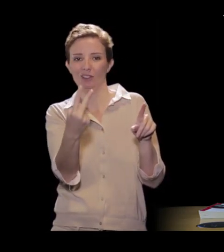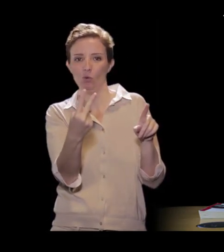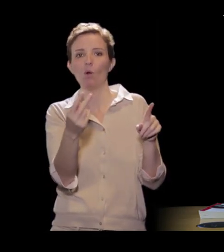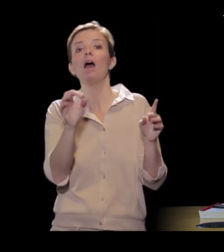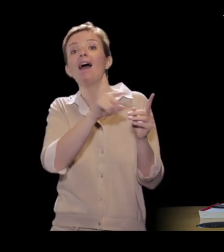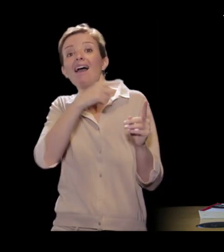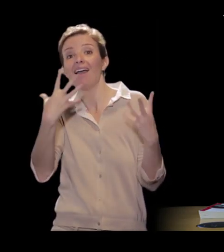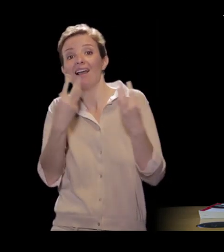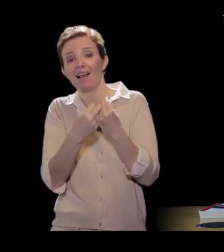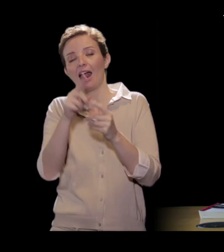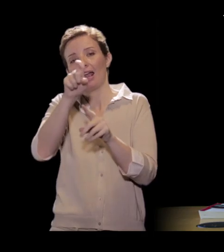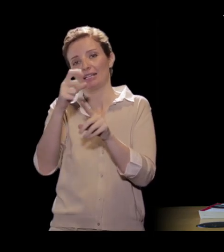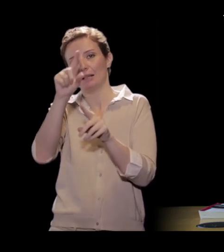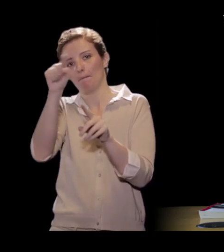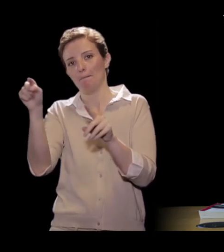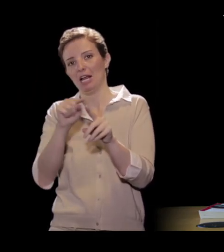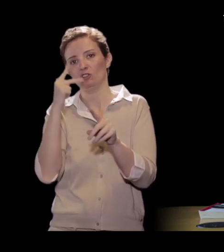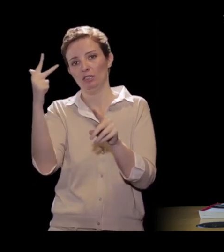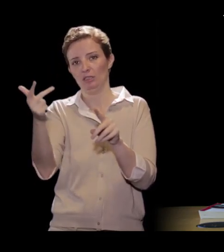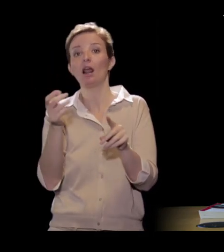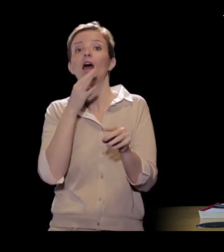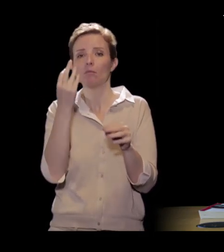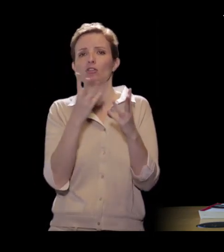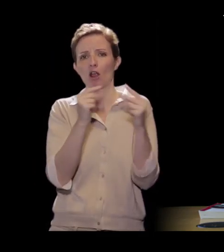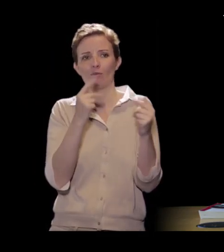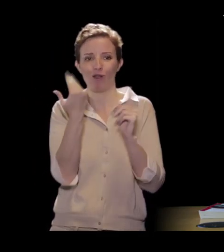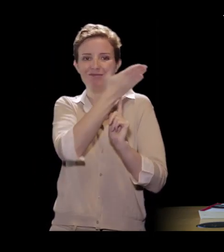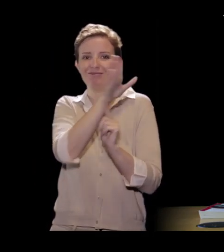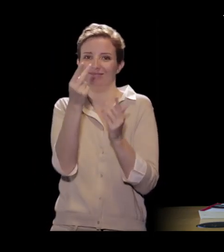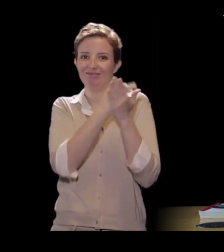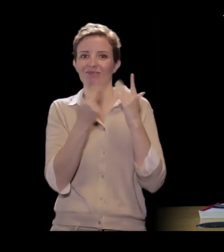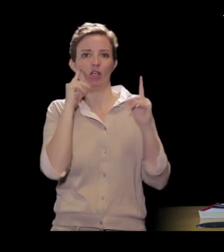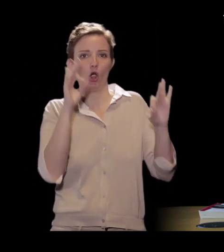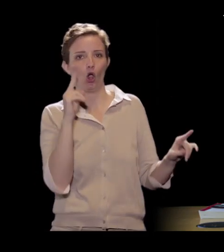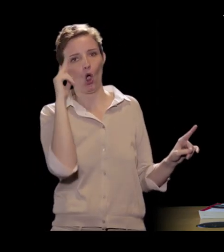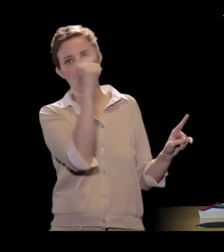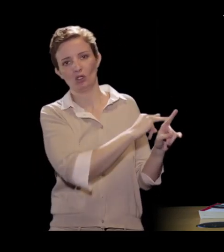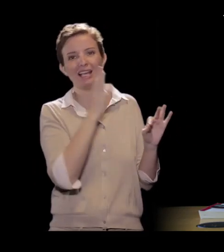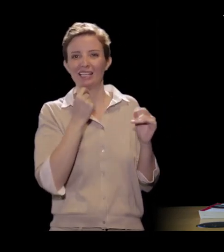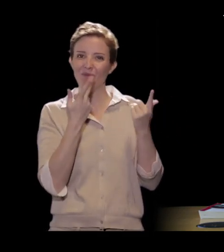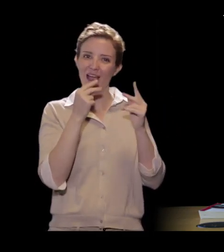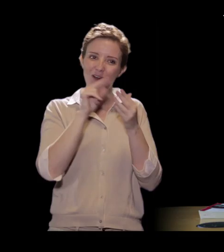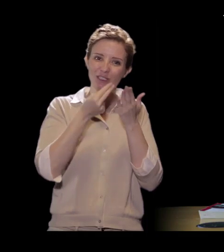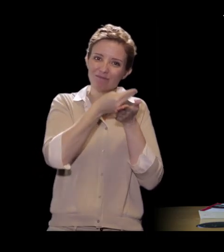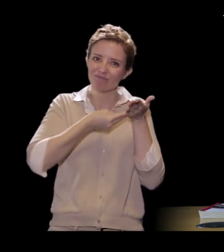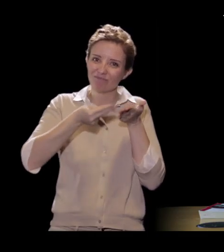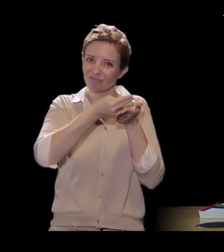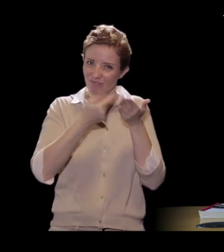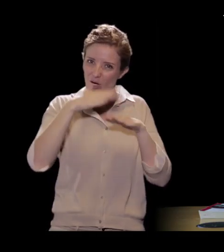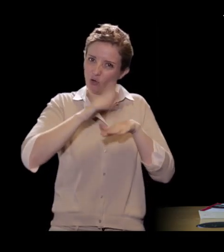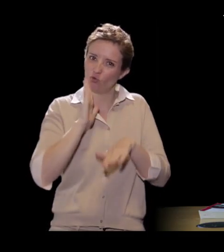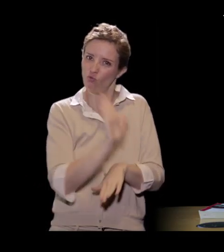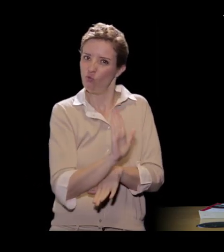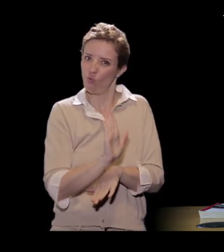è possibile rappresentare l'insieme delle soluzioni in questo modo quindi utilizzando i segni convenzionali delle disuguaglianze oppure è